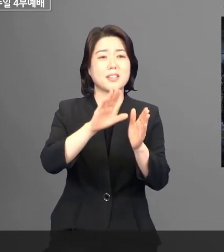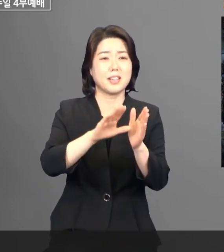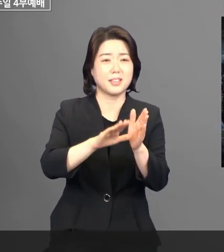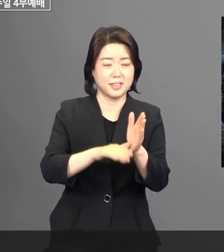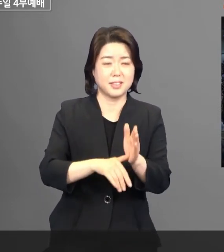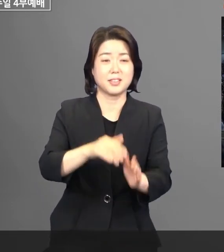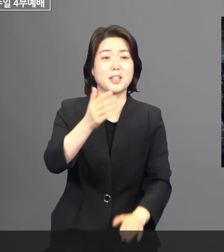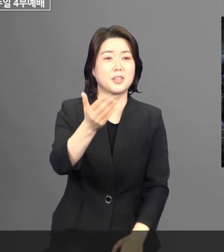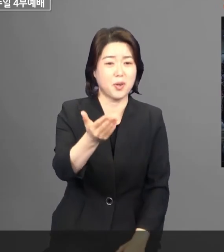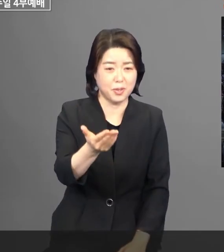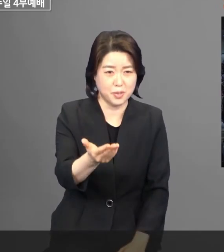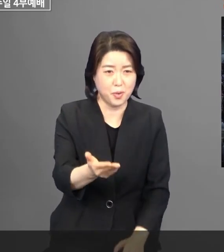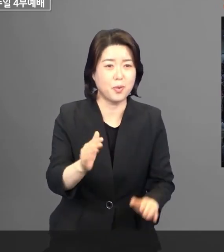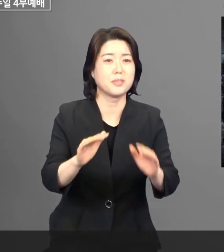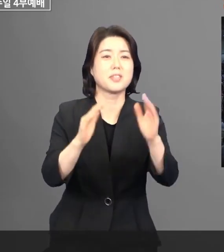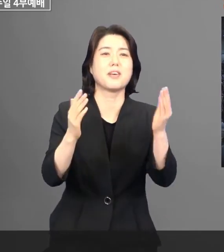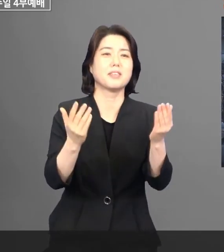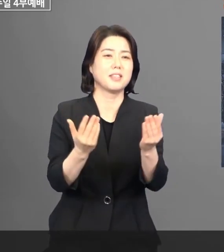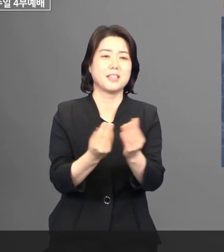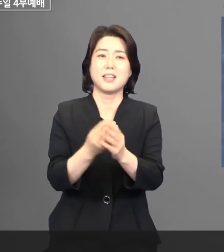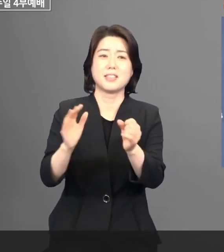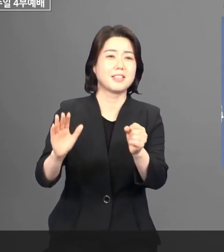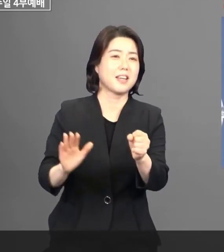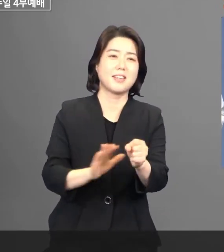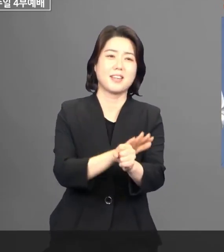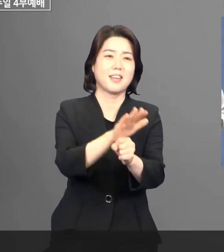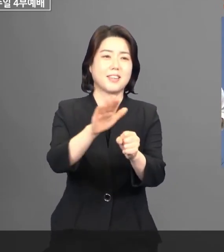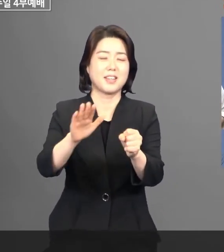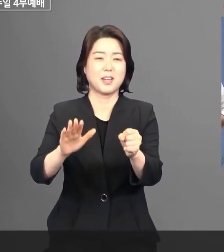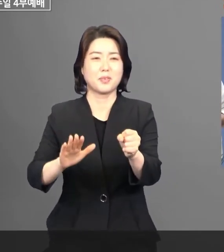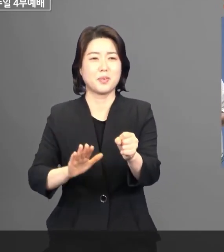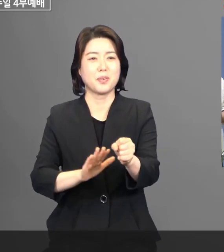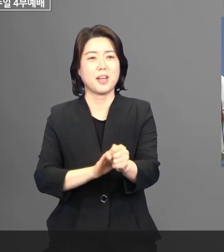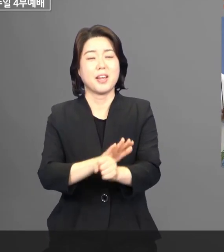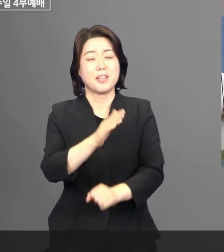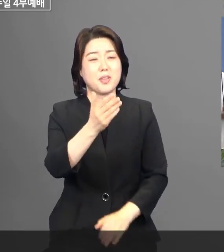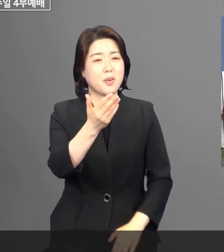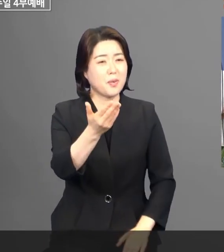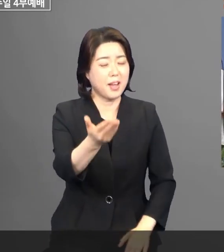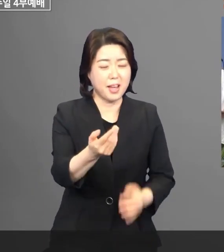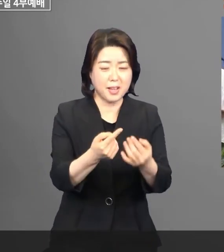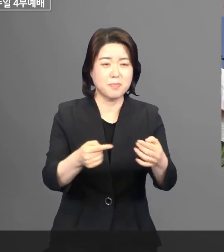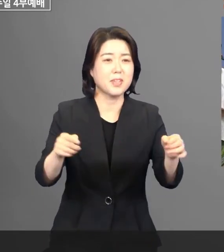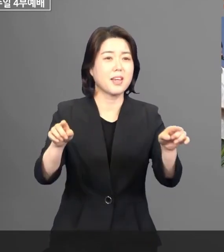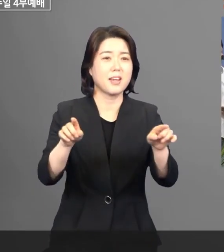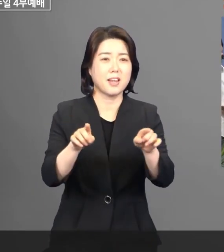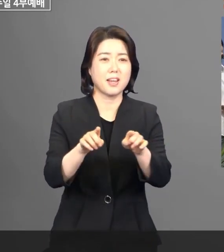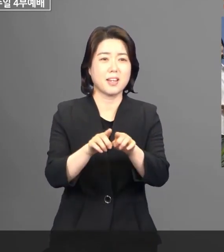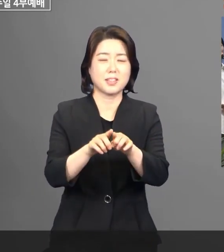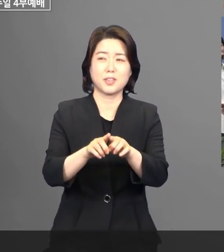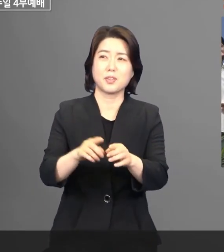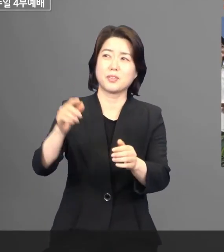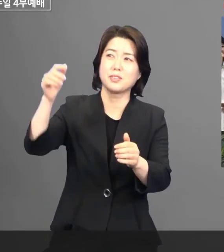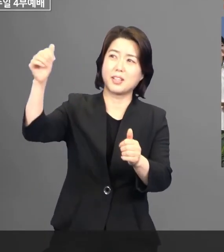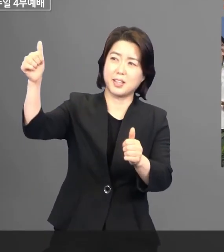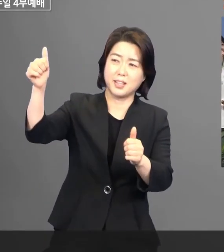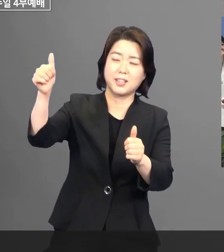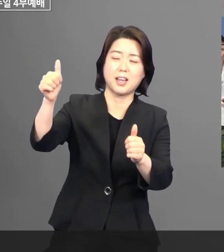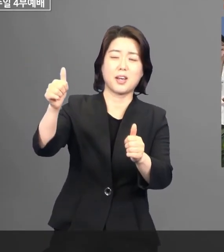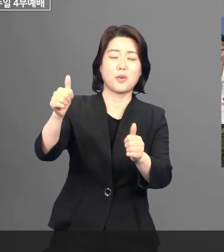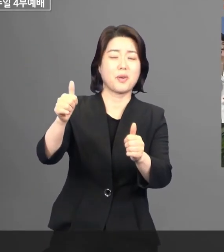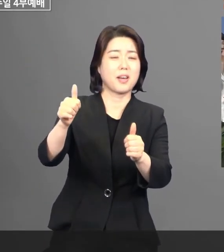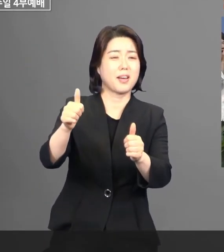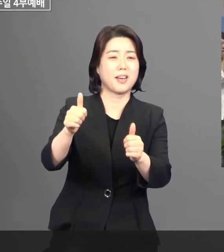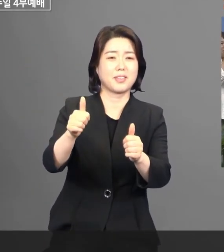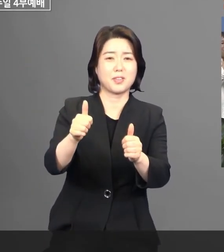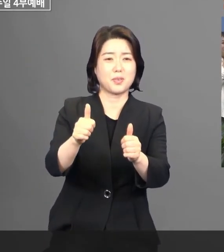사랑스럽지 않을 때 너를 온다. 감사합니다. 너와 함께하려